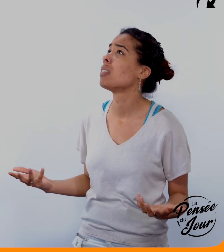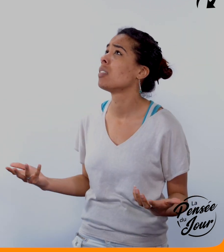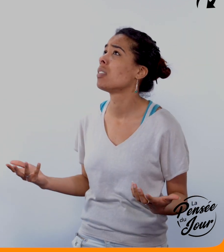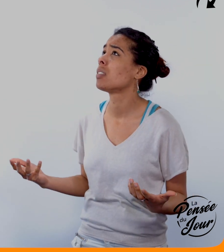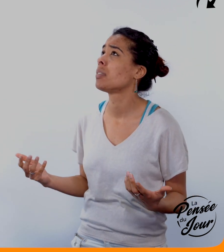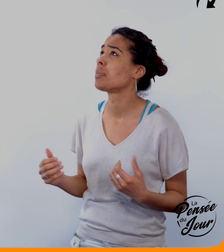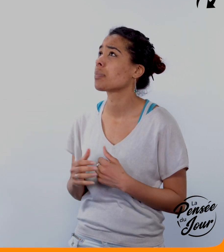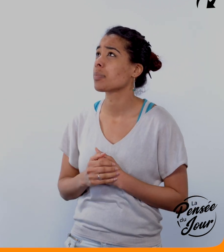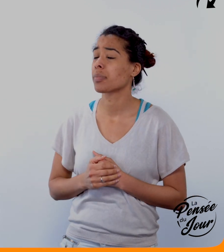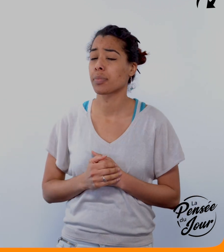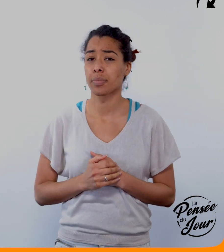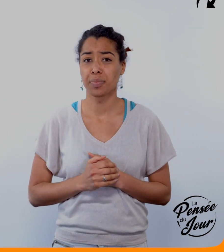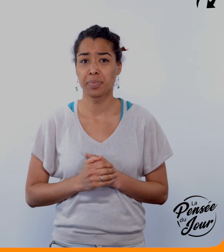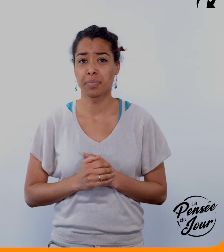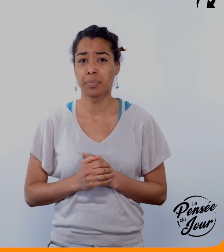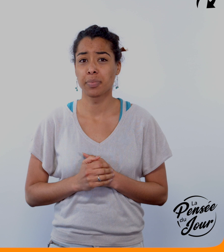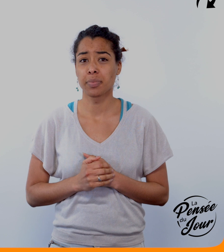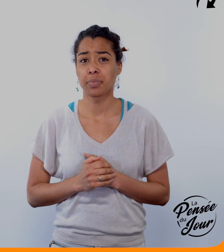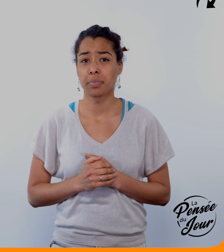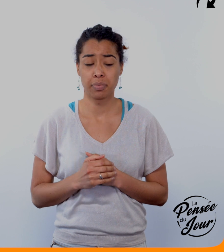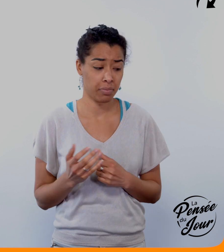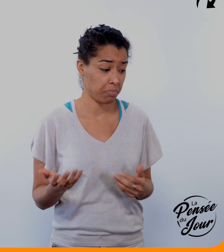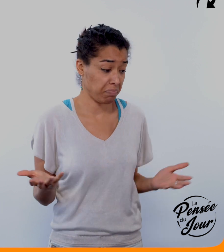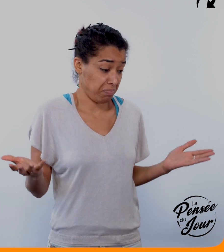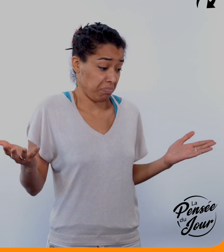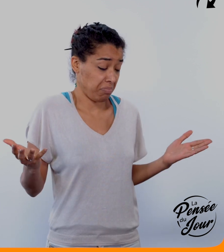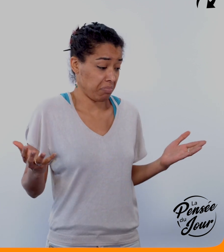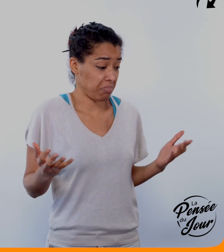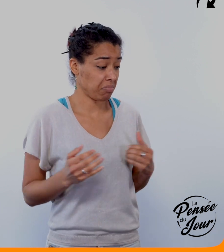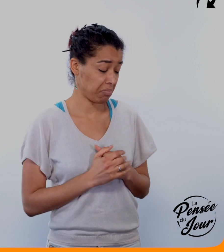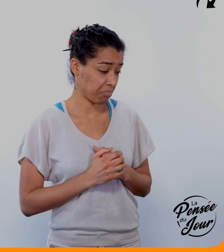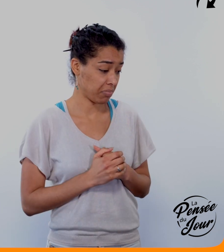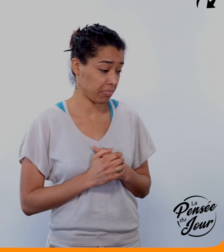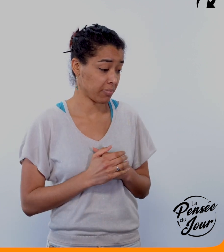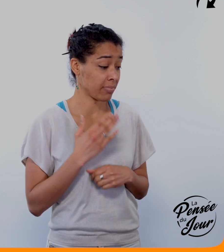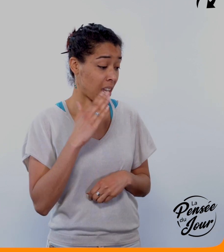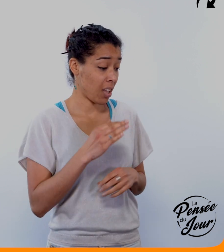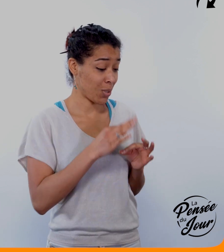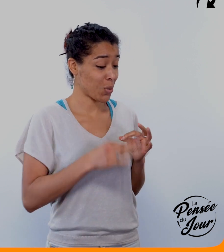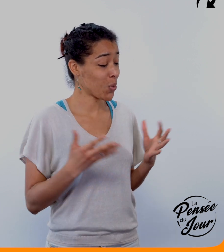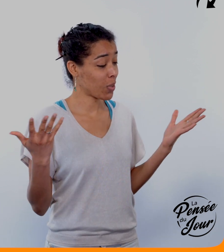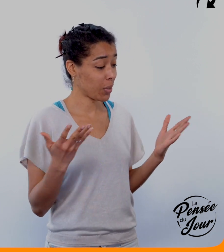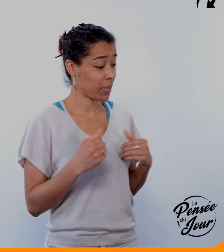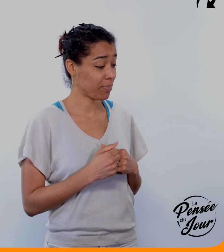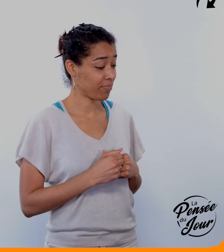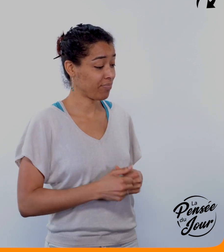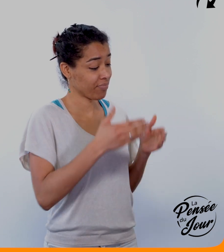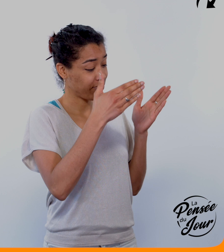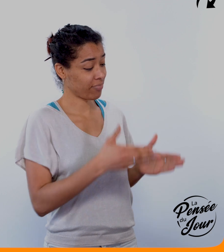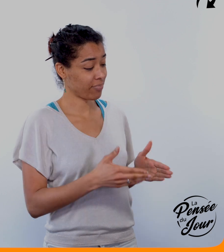La réaction de l'ange est étonnante. Il ne répond pas directement à ses pourquoi, mais il lui donne la solution. Et la solution, c'est lui,